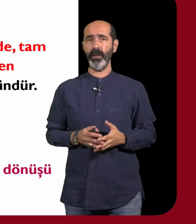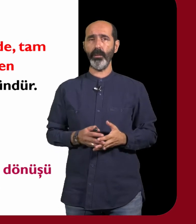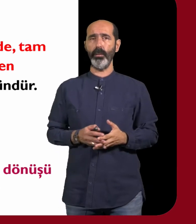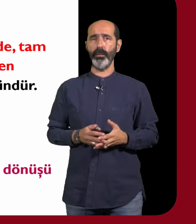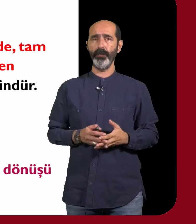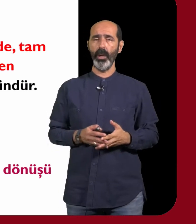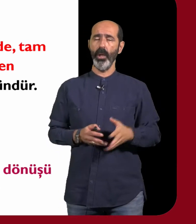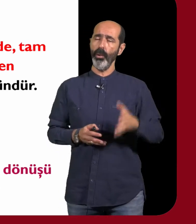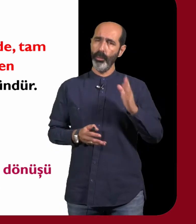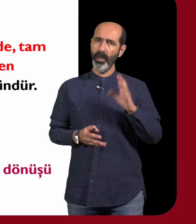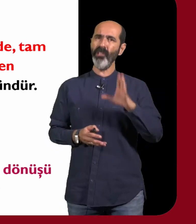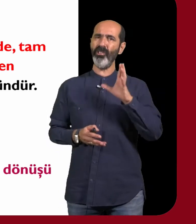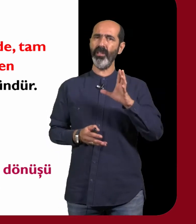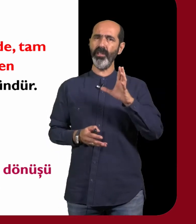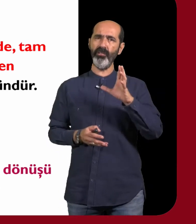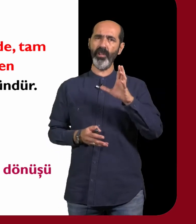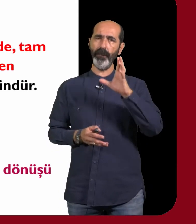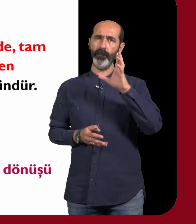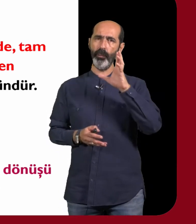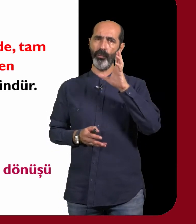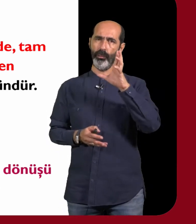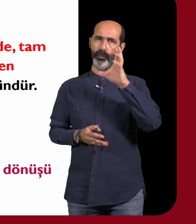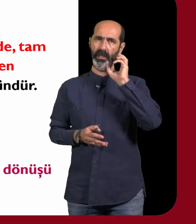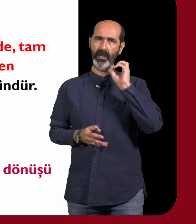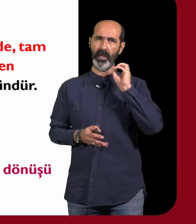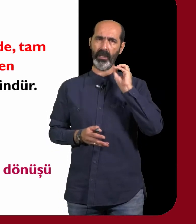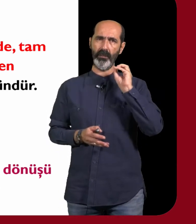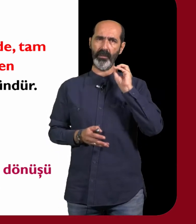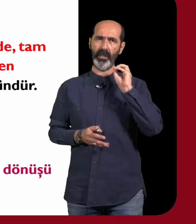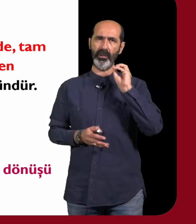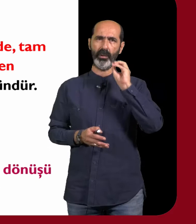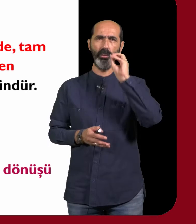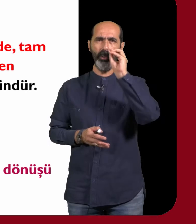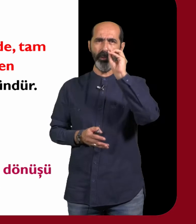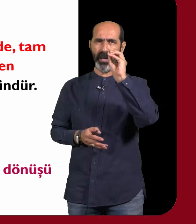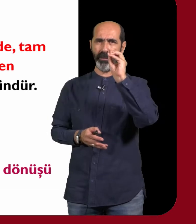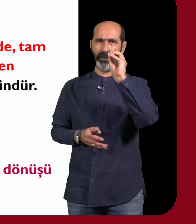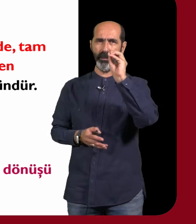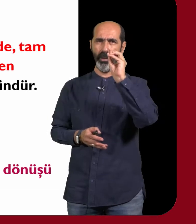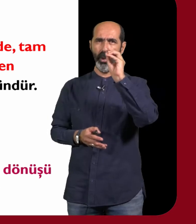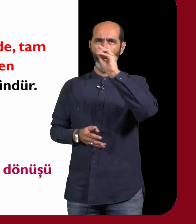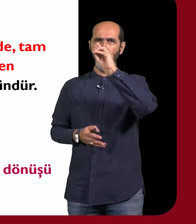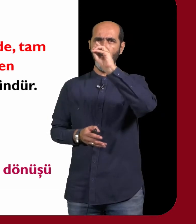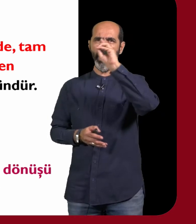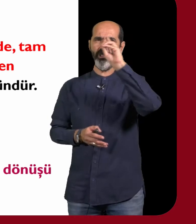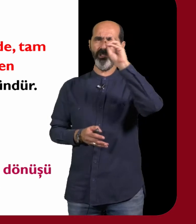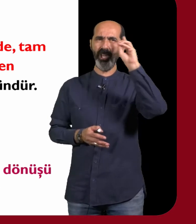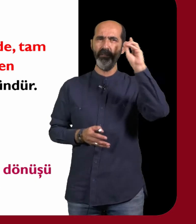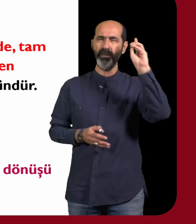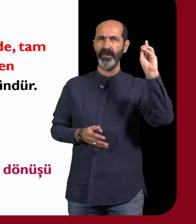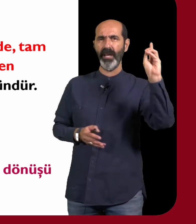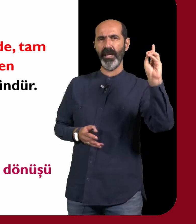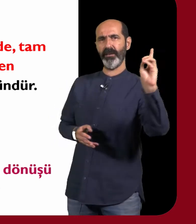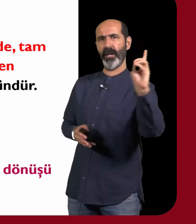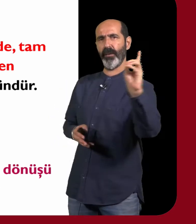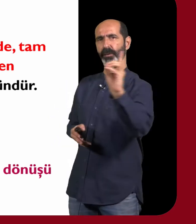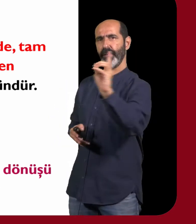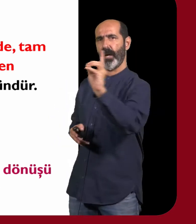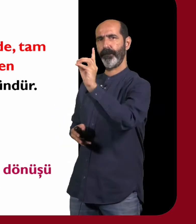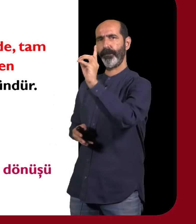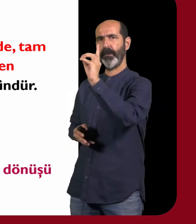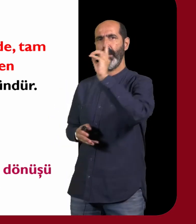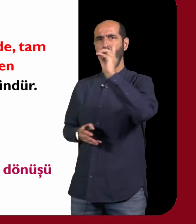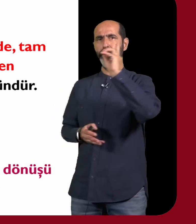takvim kullandıkları görülür Güneş yılı deyince şu bilgi aklımıza gelecek Dünyanın güneş çevresi